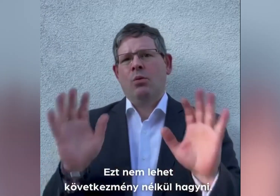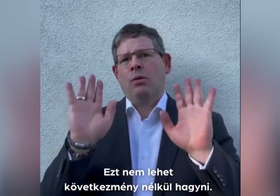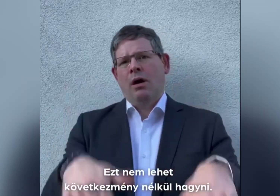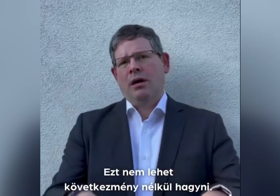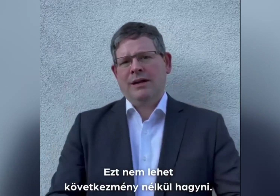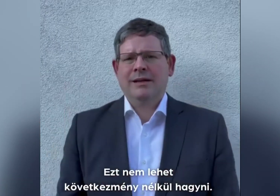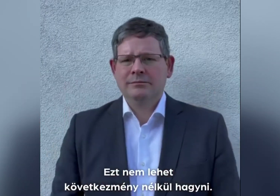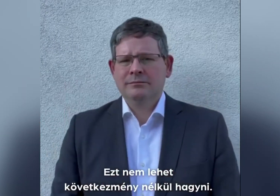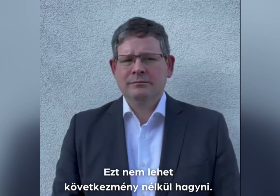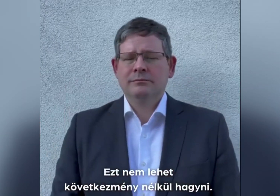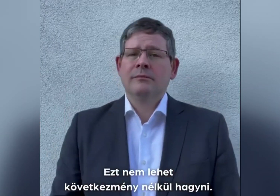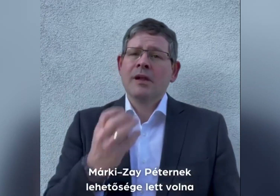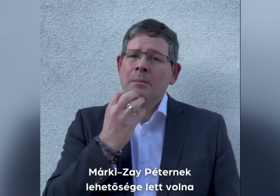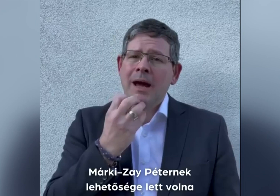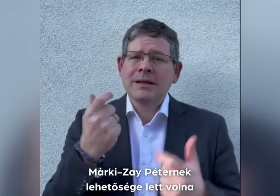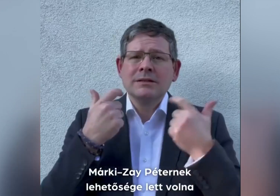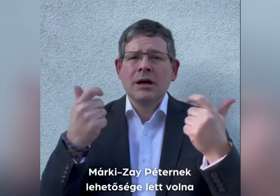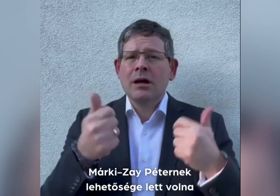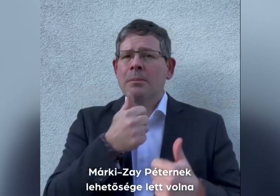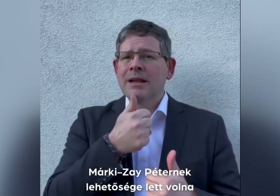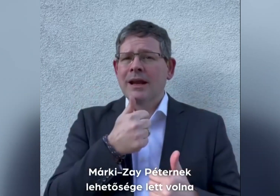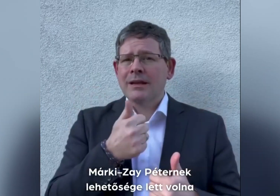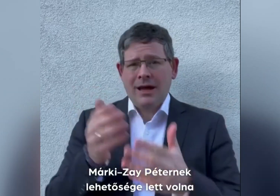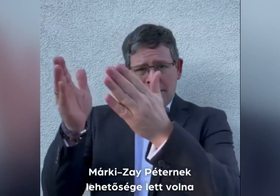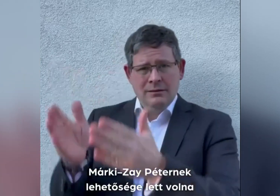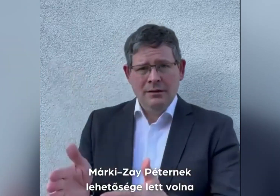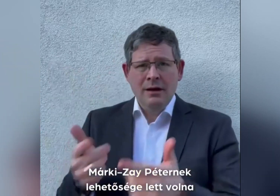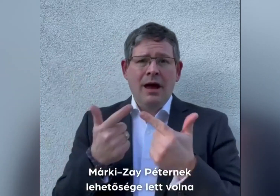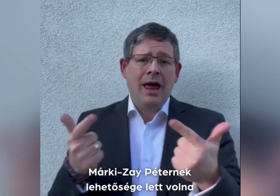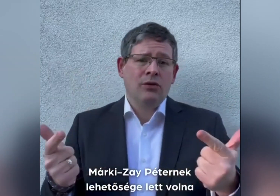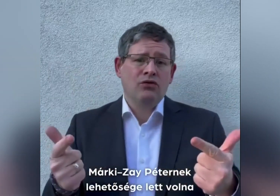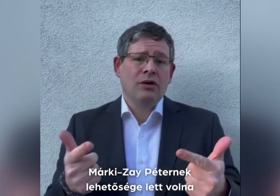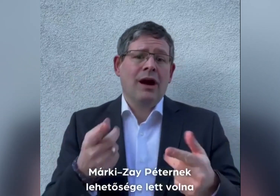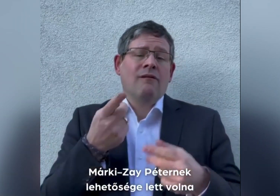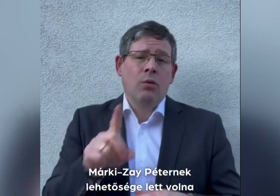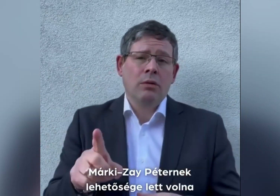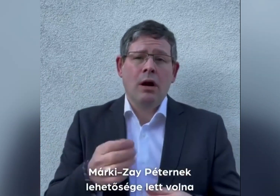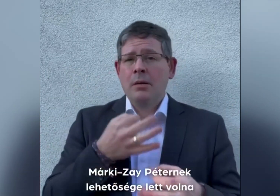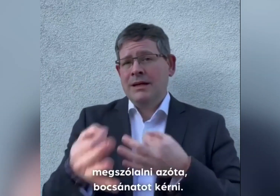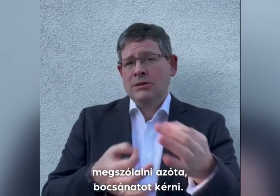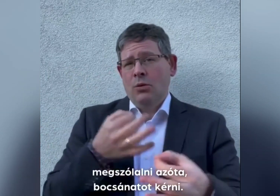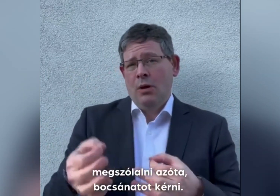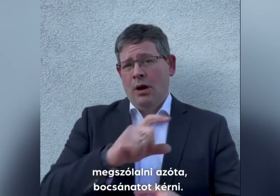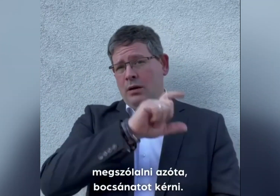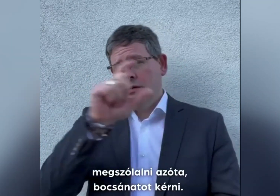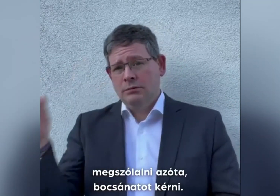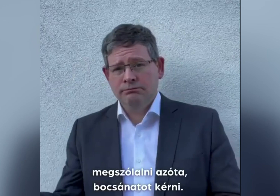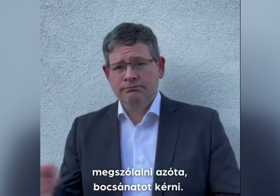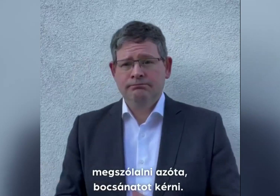mindig nem kért bocsánatot márkizai péternek lehetősége volt megszólalni azóta bocsánatot kérni és ez beszédesebb az